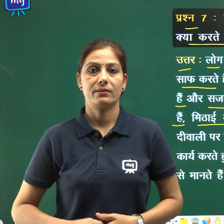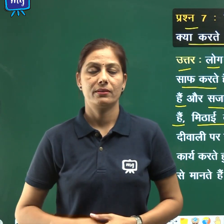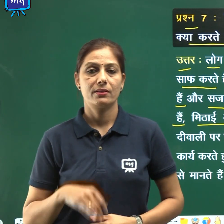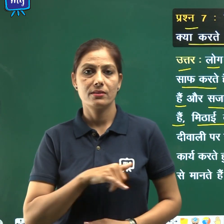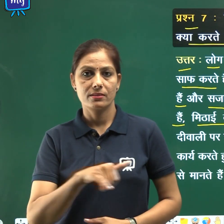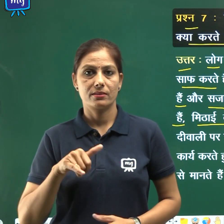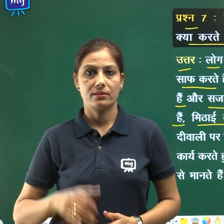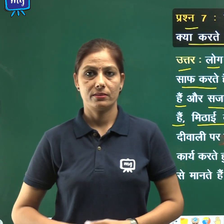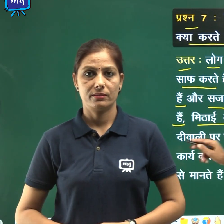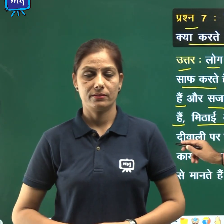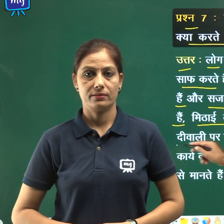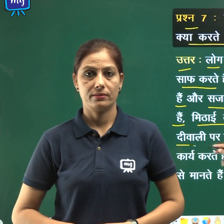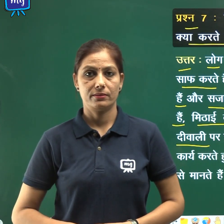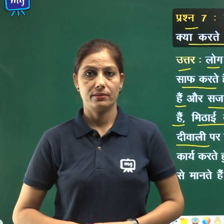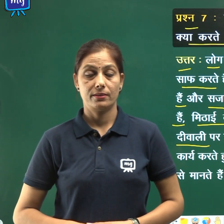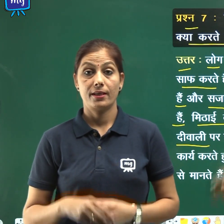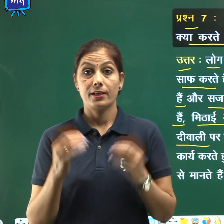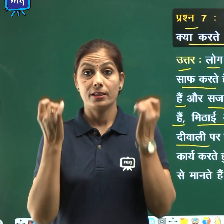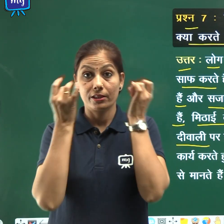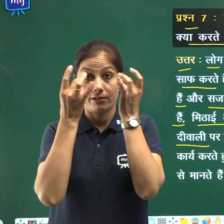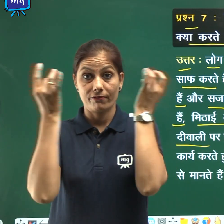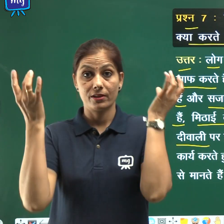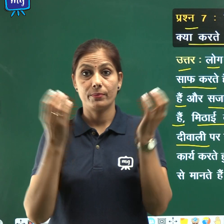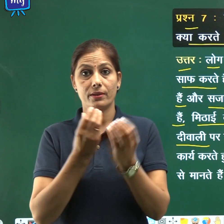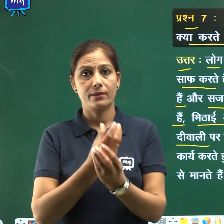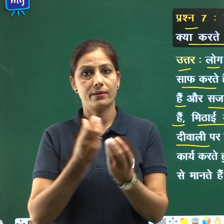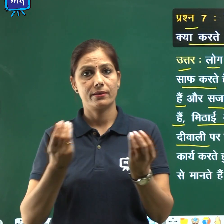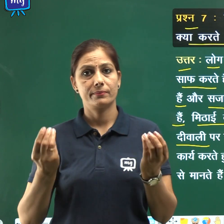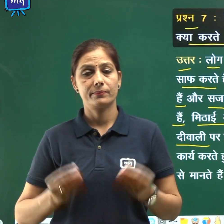इस तरह दिवाली पर